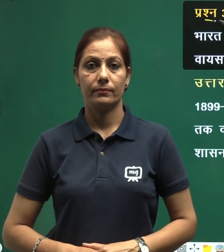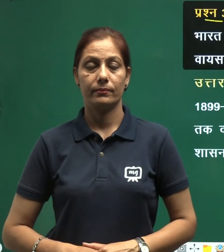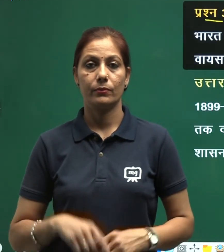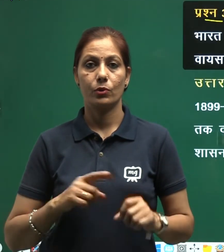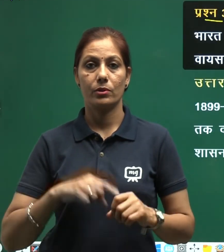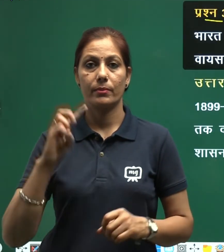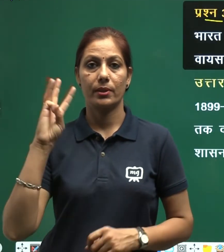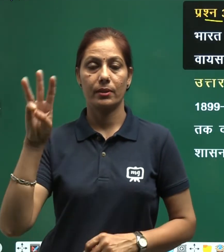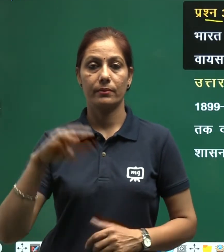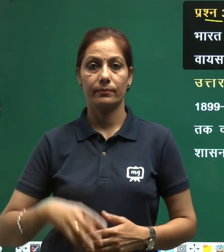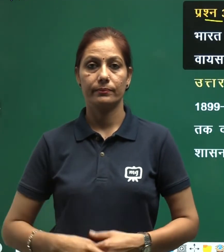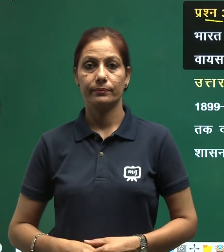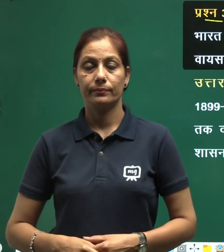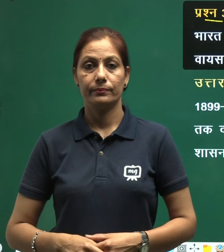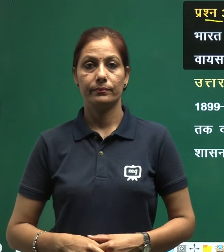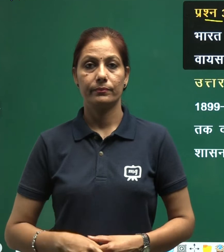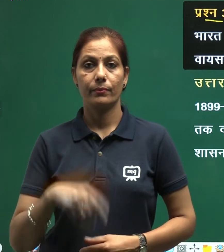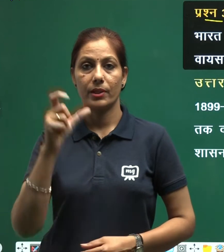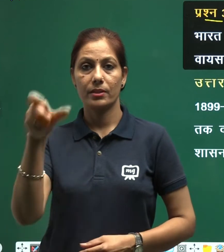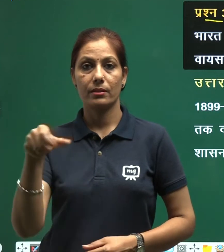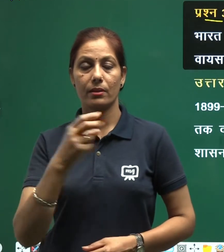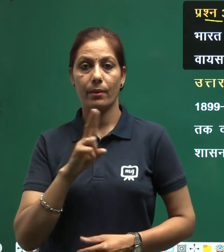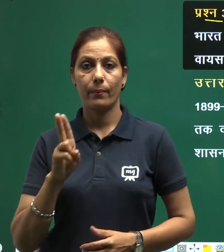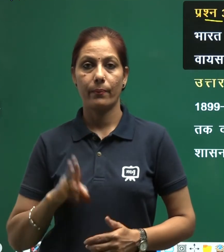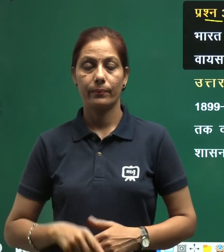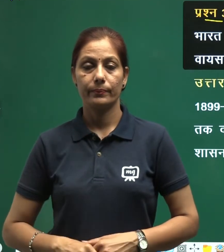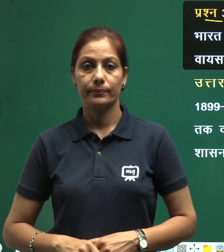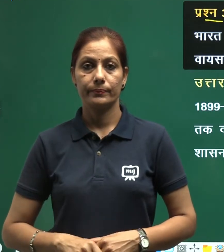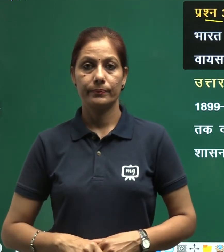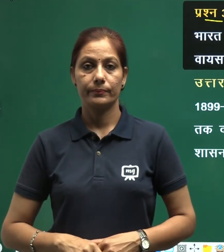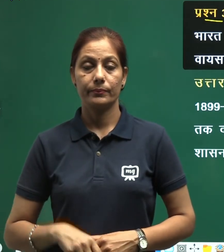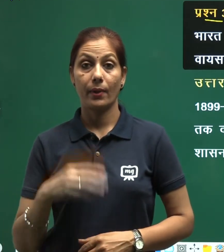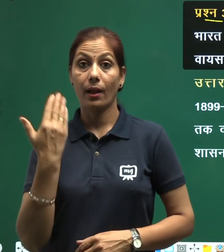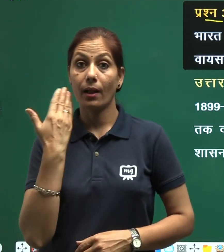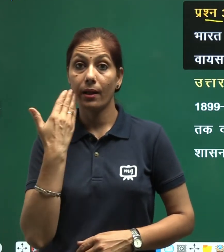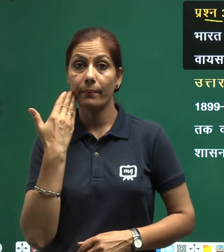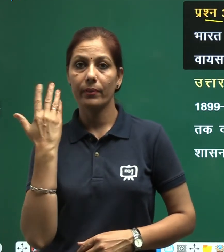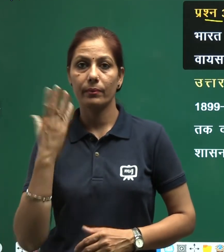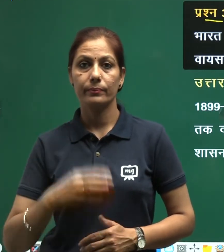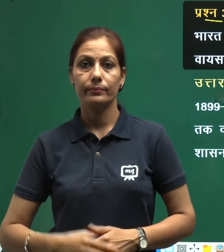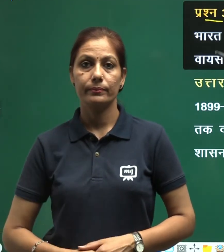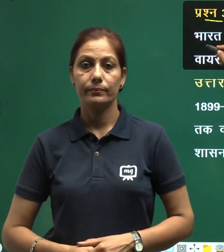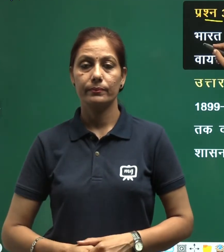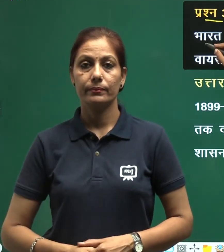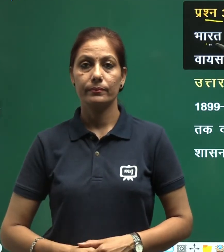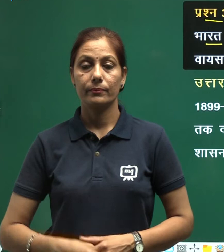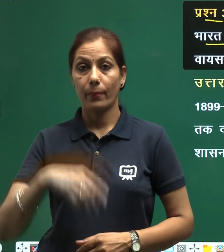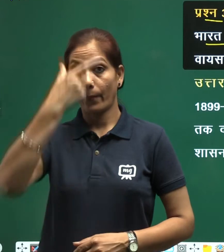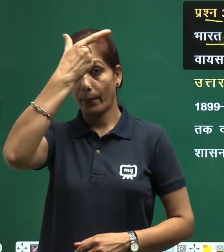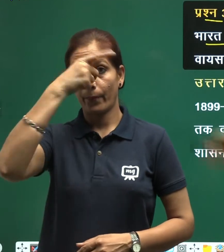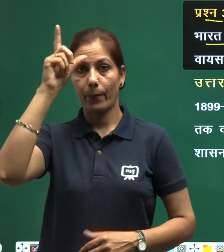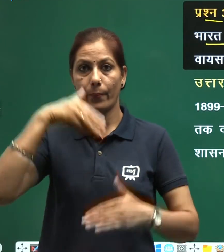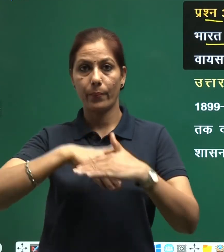प्रश्न 3, लॉर्ड कर्जन कब कब भारत में